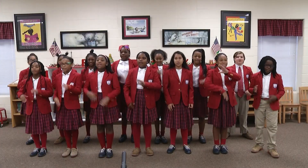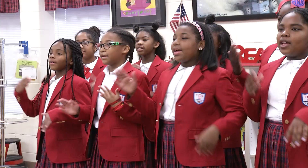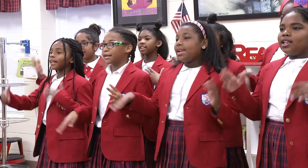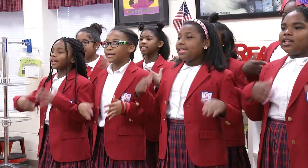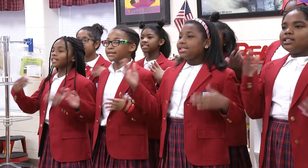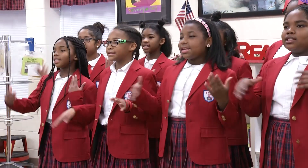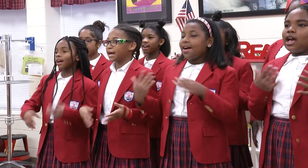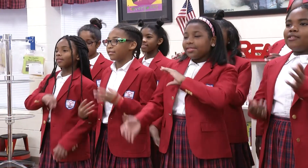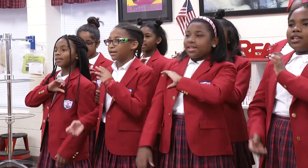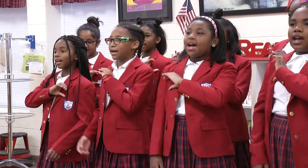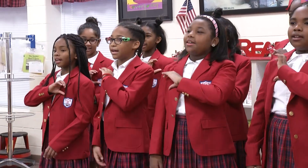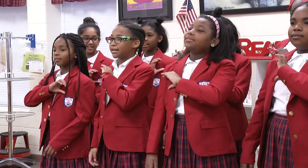Feliz